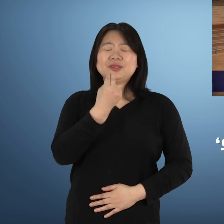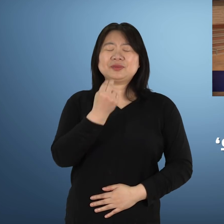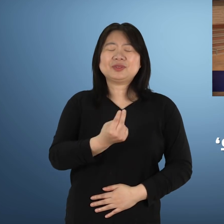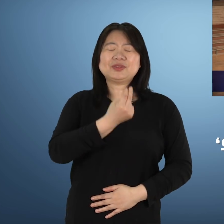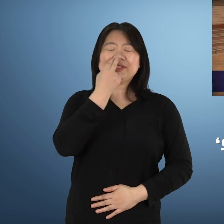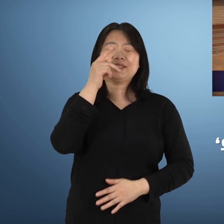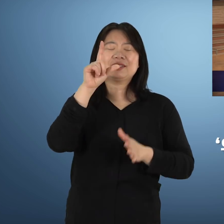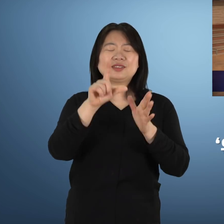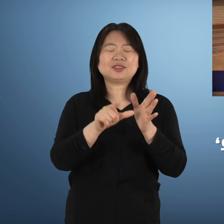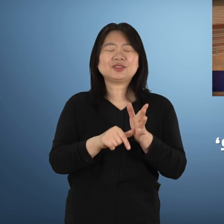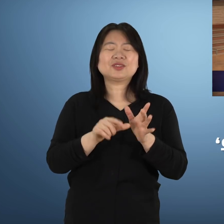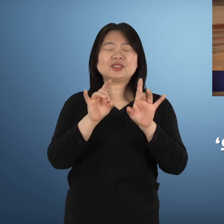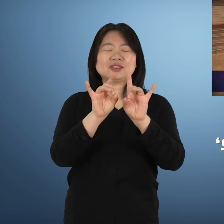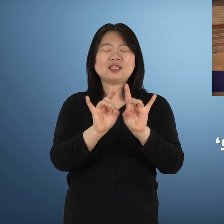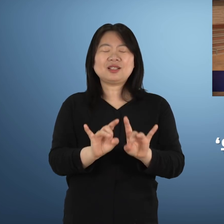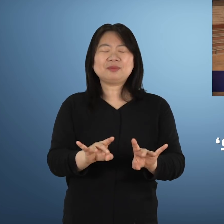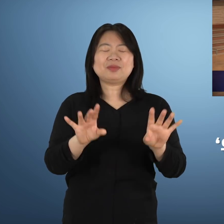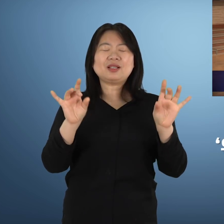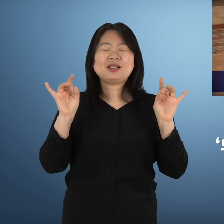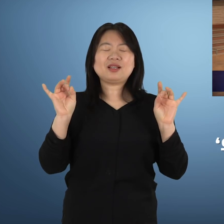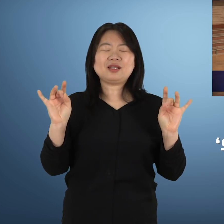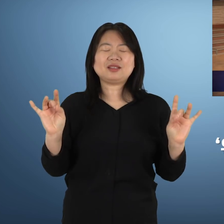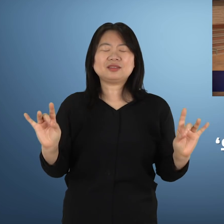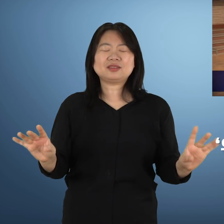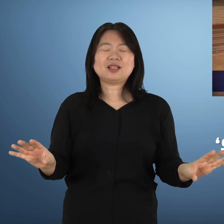날마다 숨쉬는